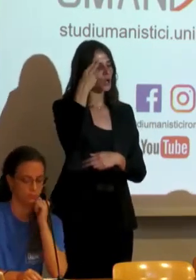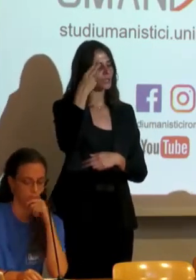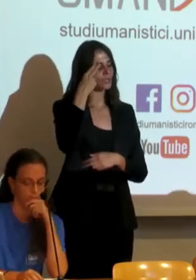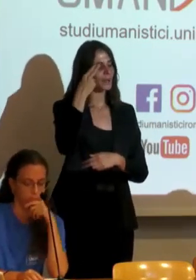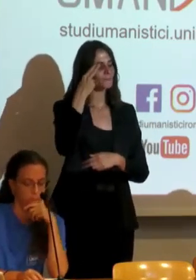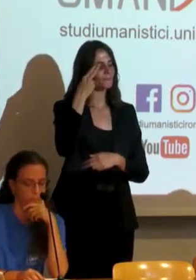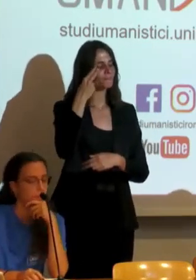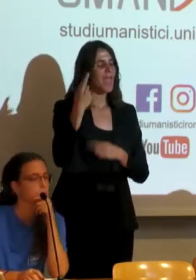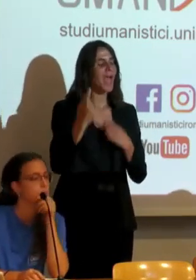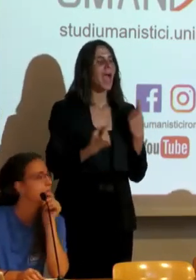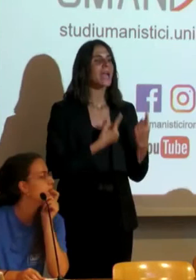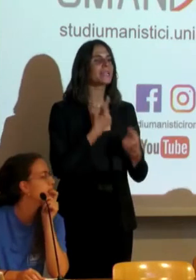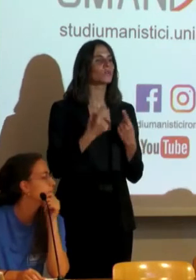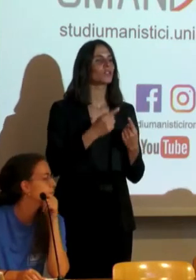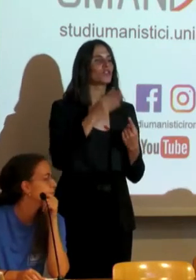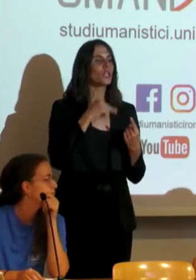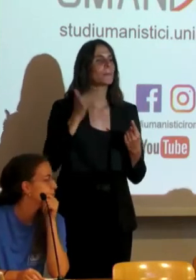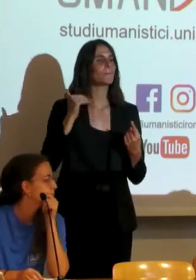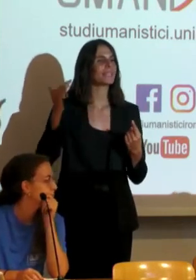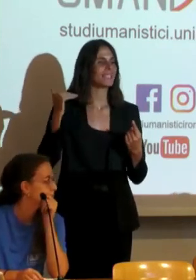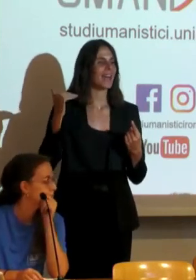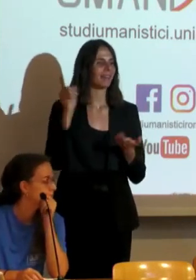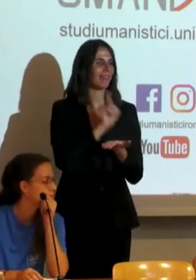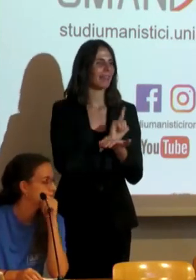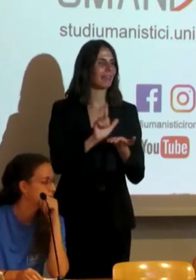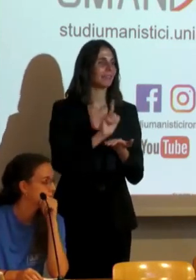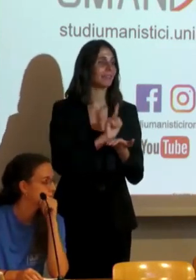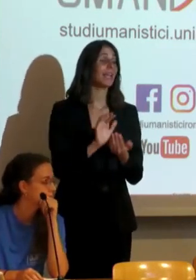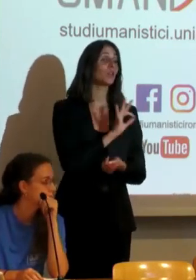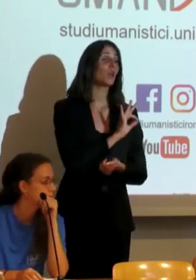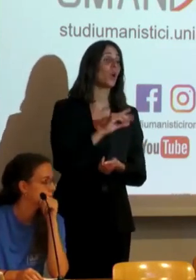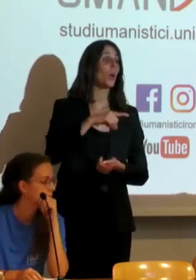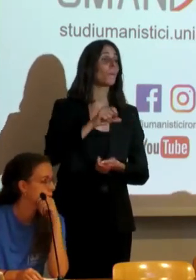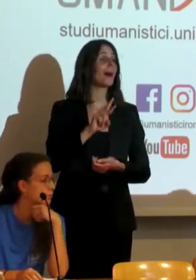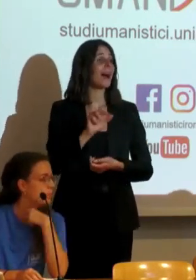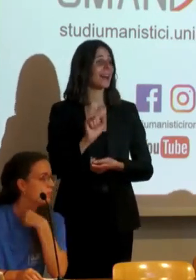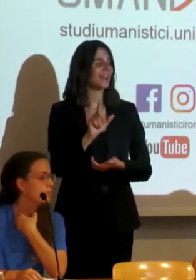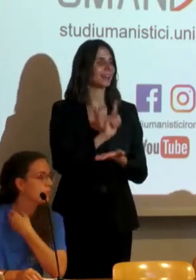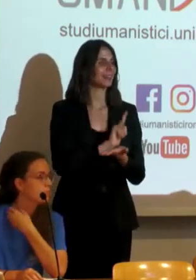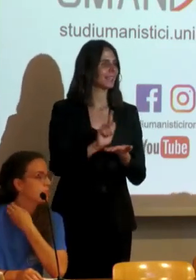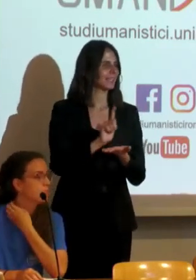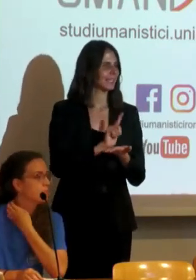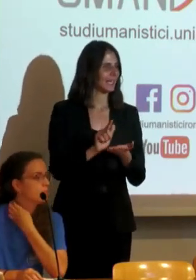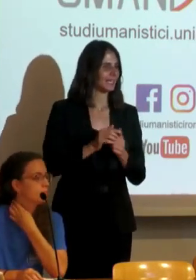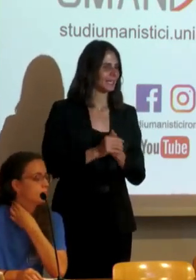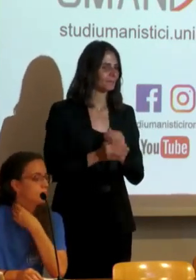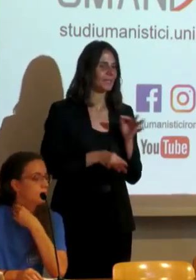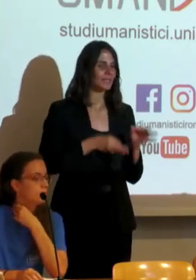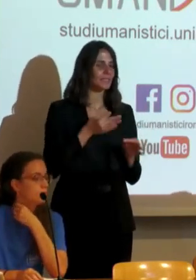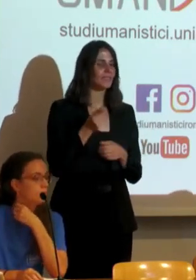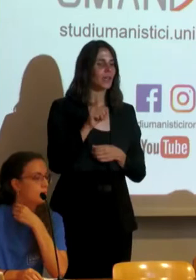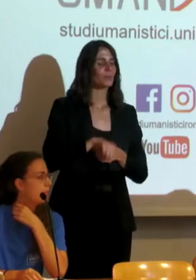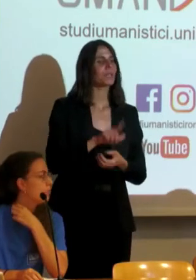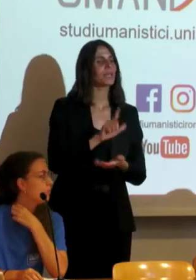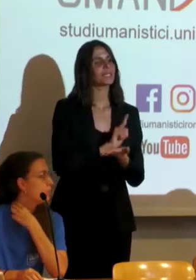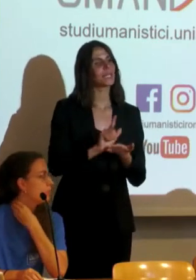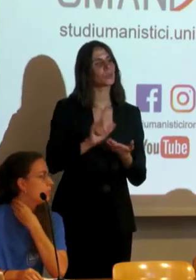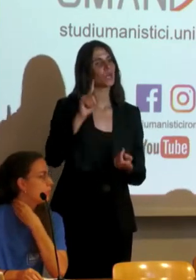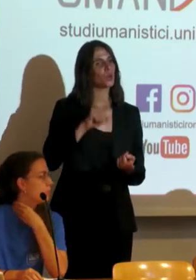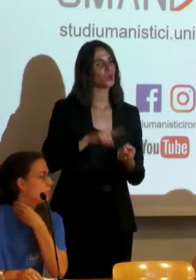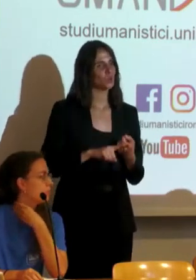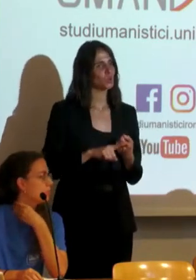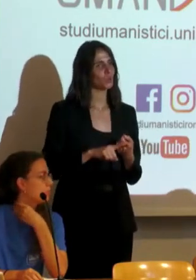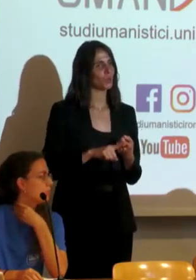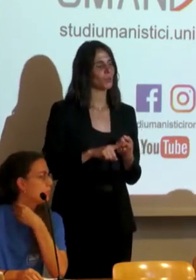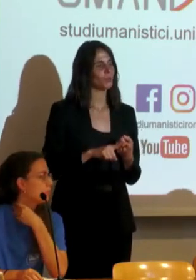anche paraletterarie, quindi appunto anche la letteratura di consumo, cioè in qualche modo la